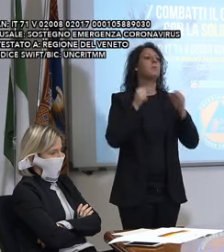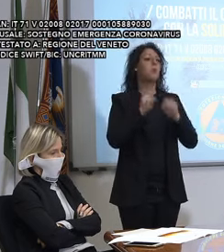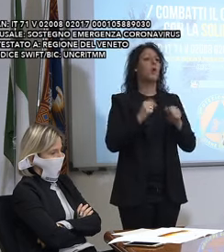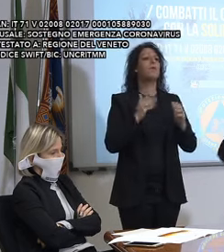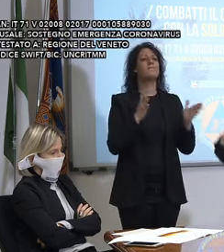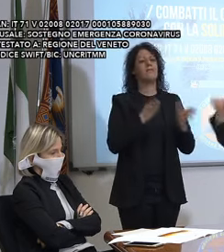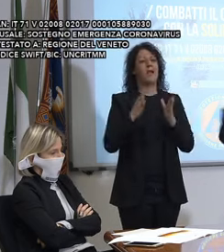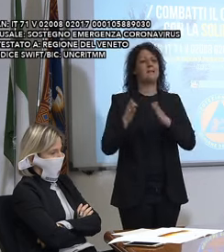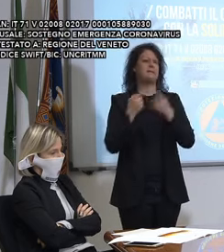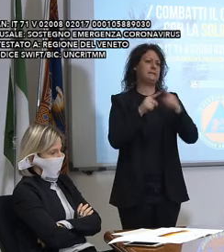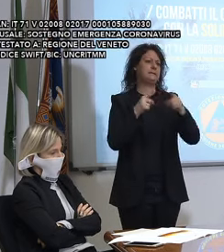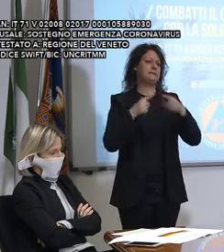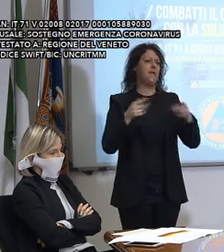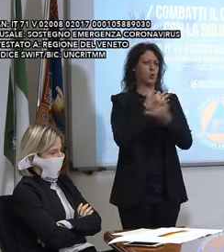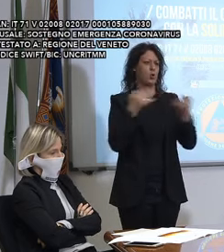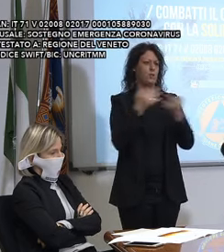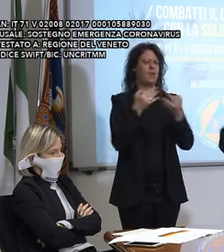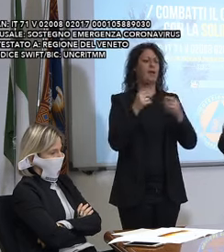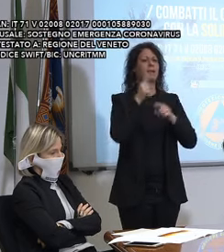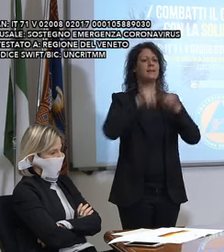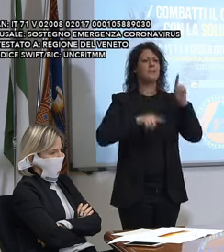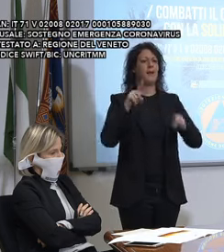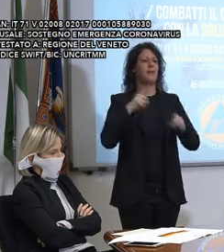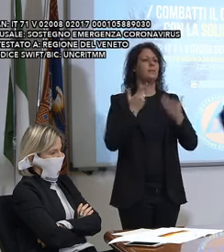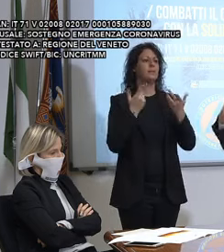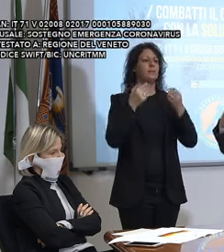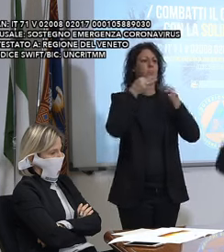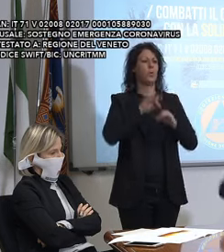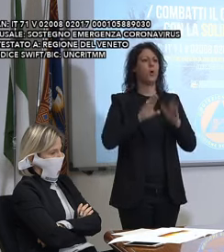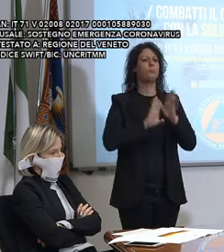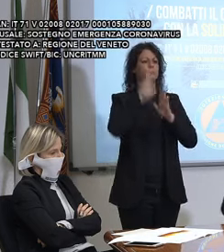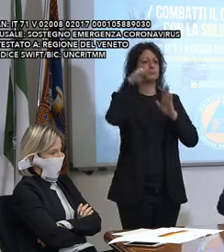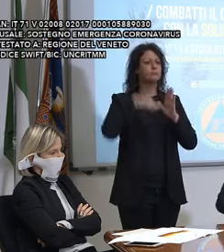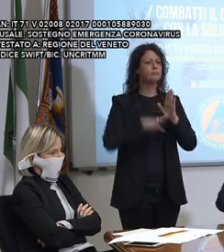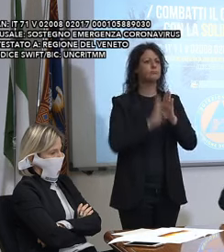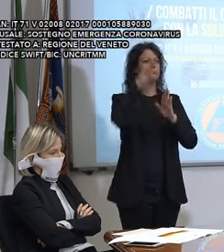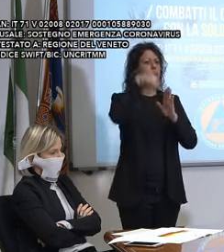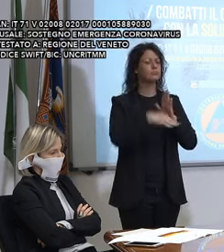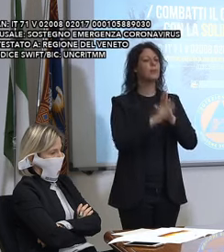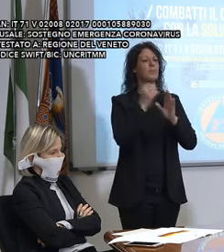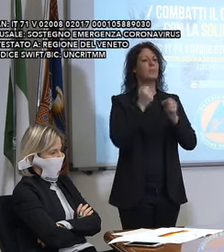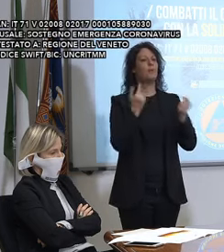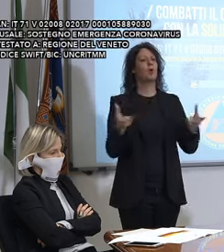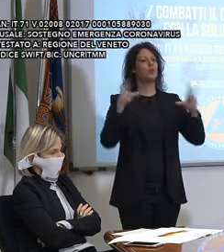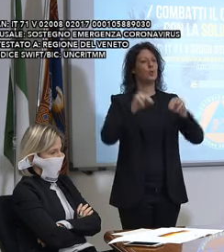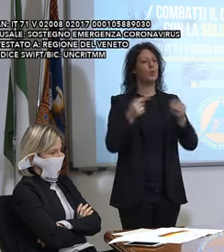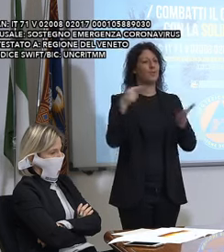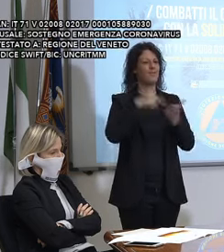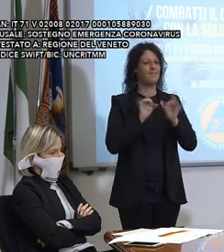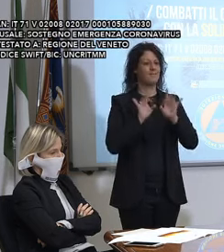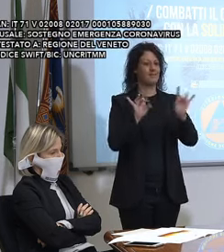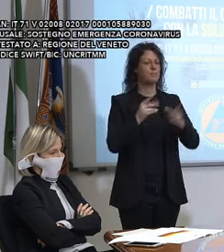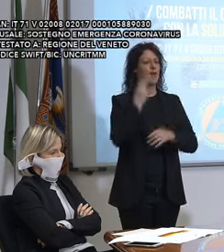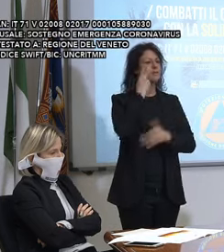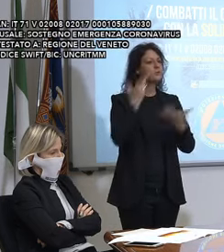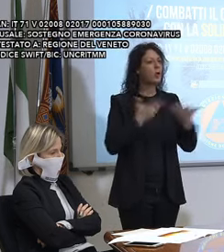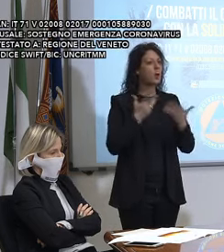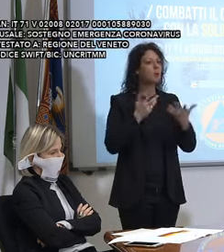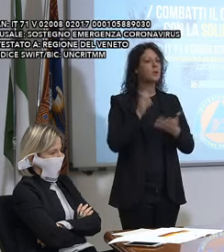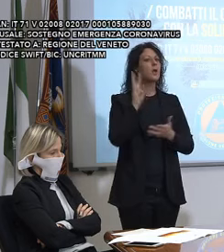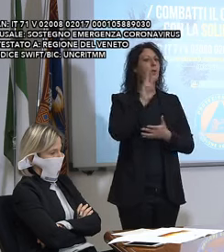fare, ovviamente, continuare a crescere e salire, e sono le reinfezioni. Però si è visto, sia a Wuhan che